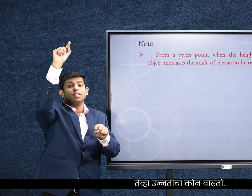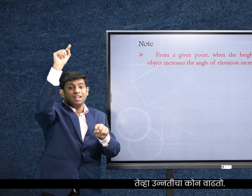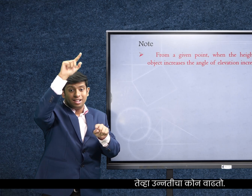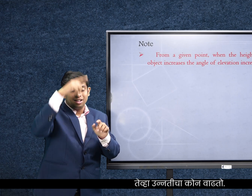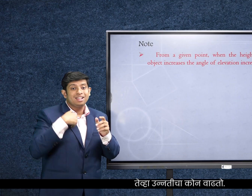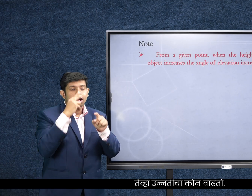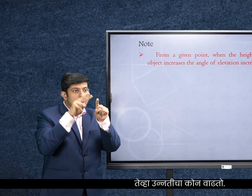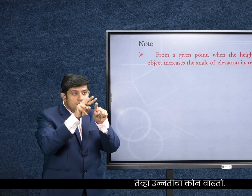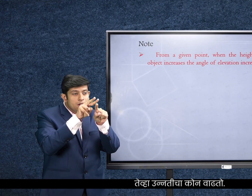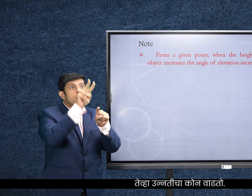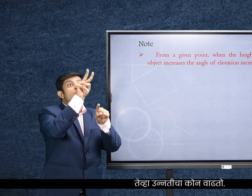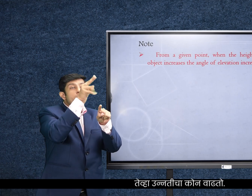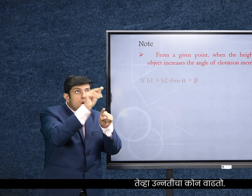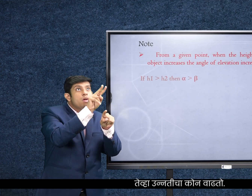उन्नतीचा कोन वाढतो.